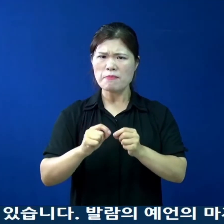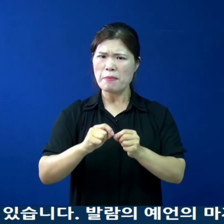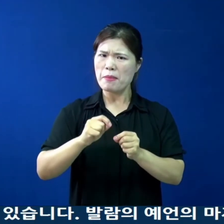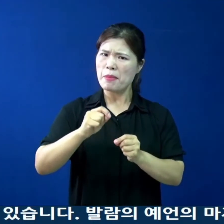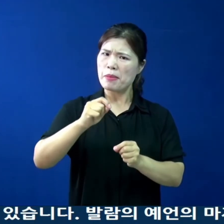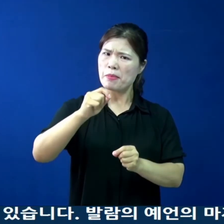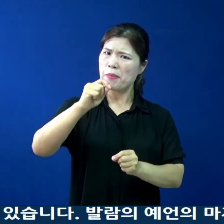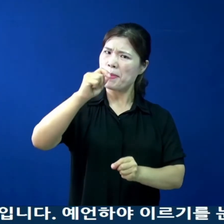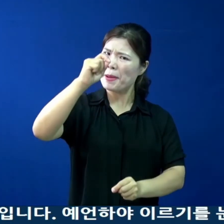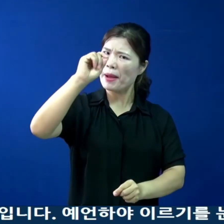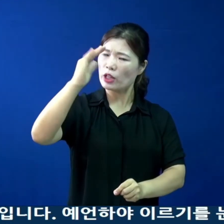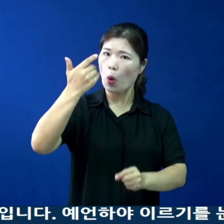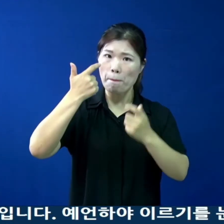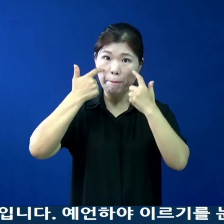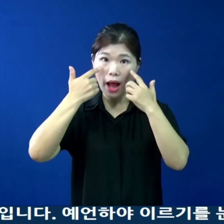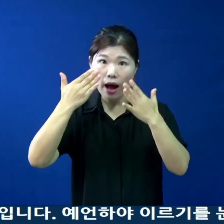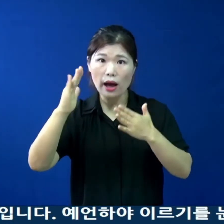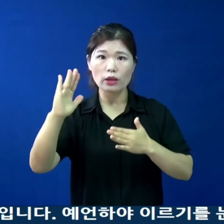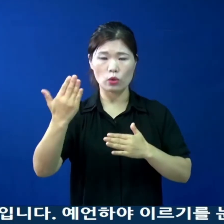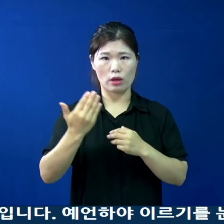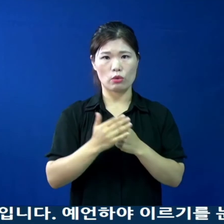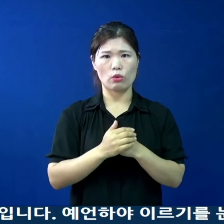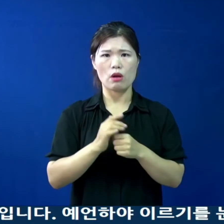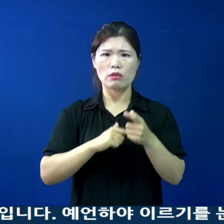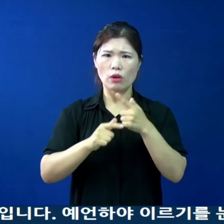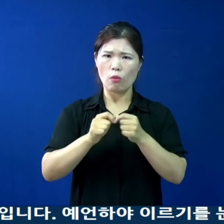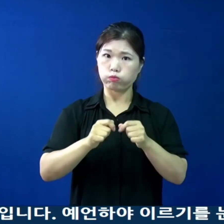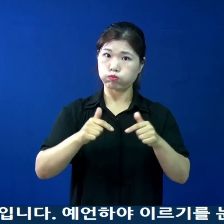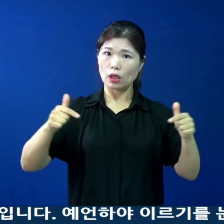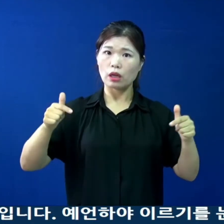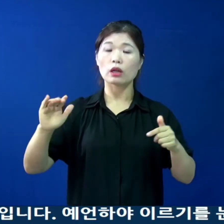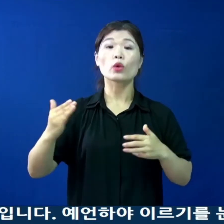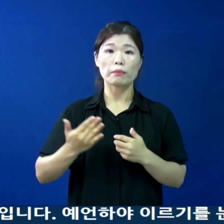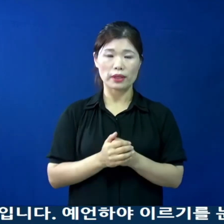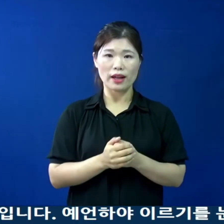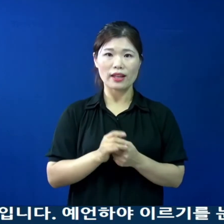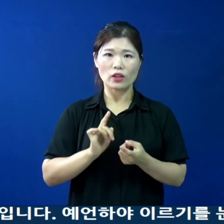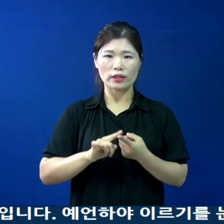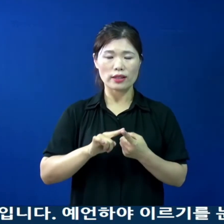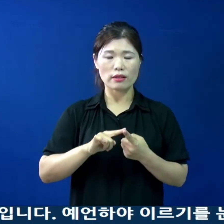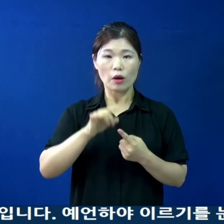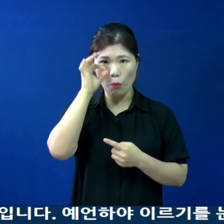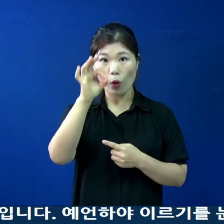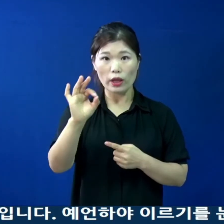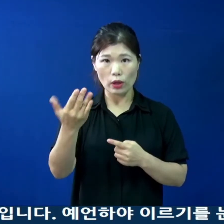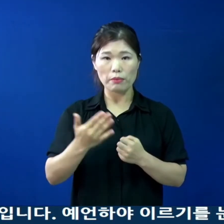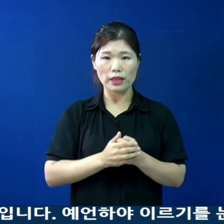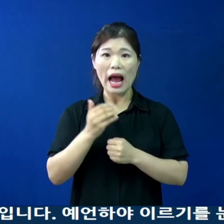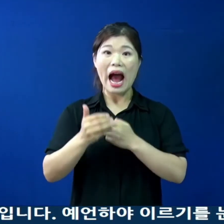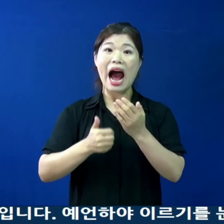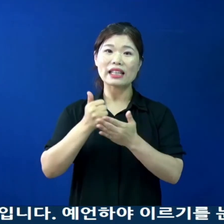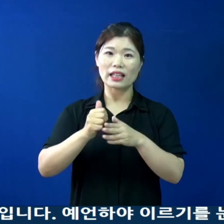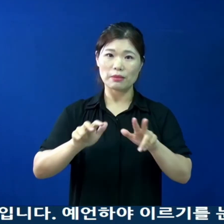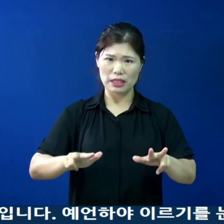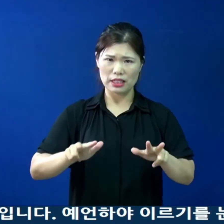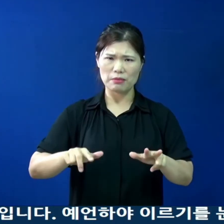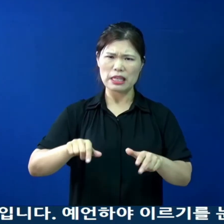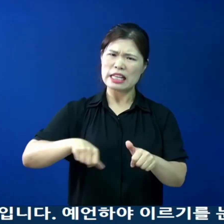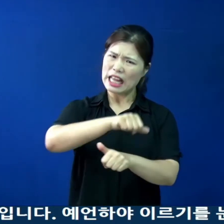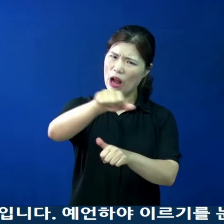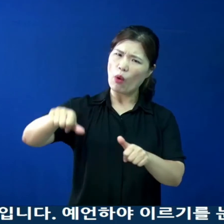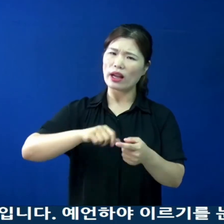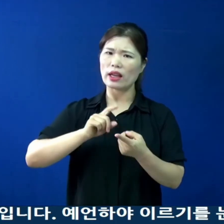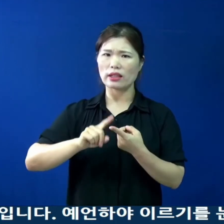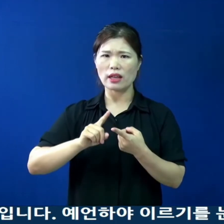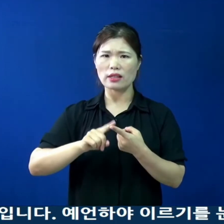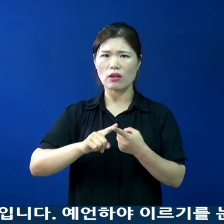길어지고요, 선명해지고 더 확장됩니다. 그 사실을 깨닫게 됩니다. 지금 하나님이 이 상황을 통해서